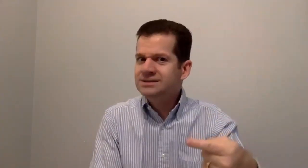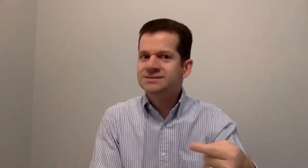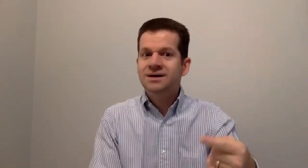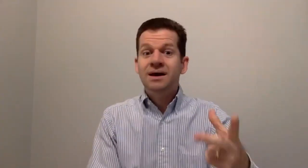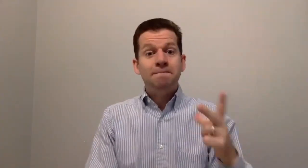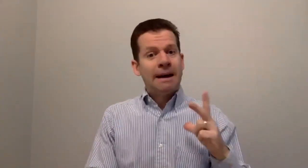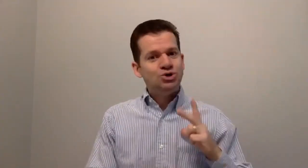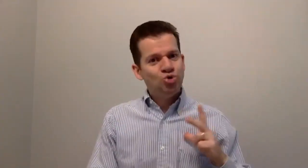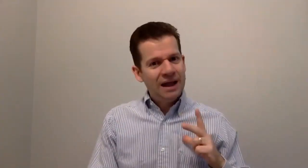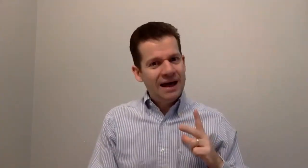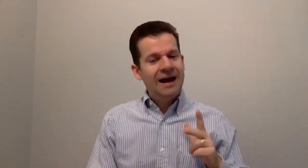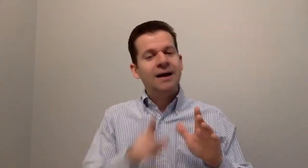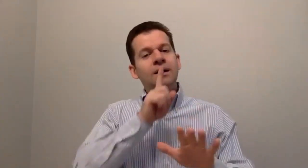Depois, particular.